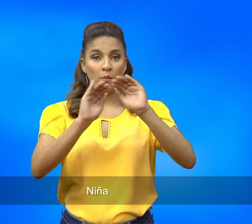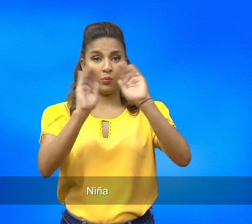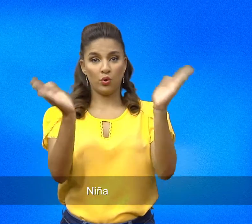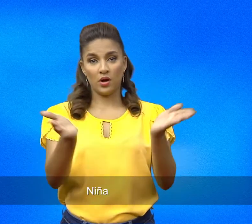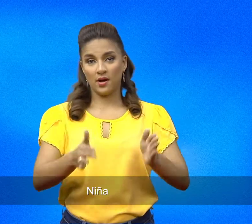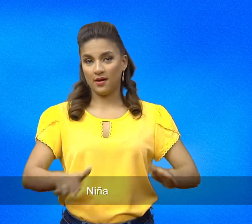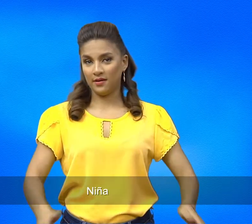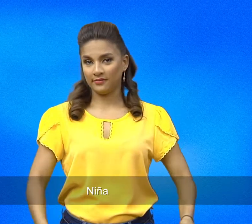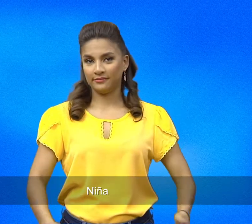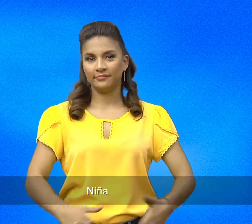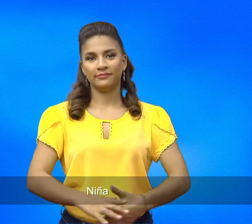niña